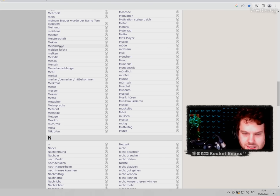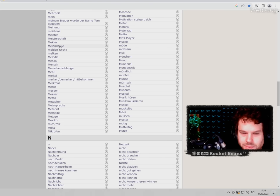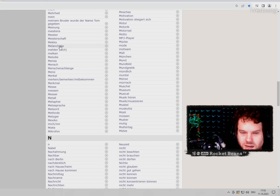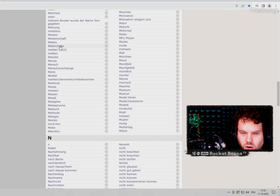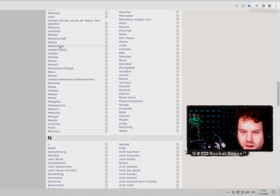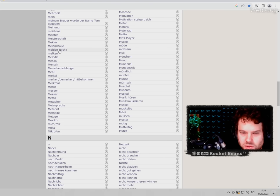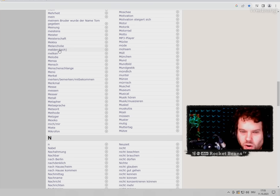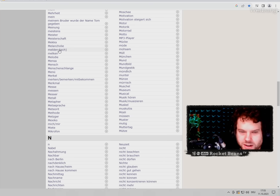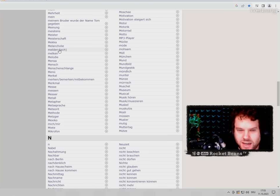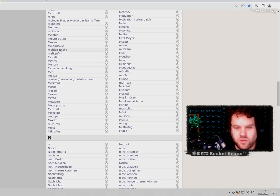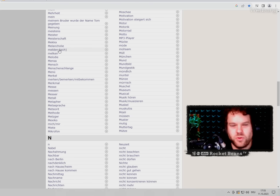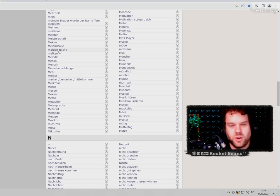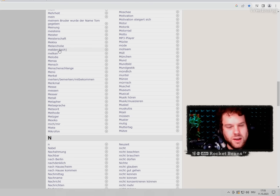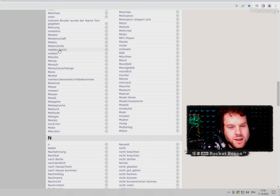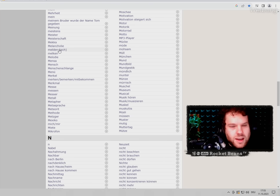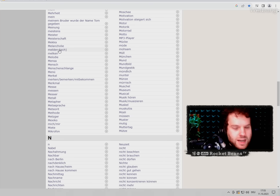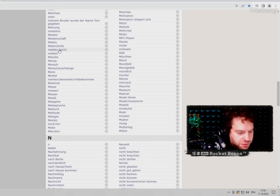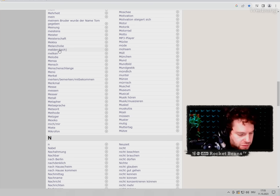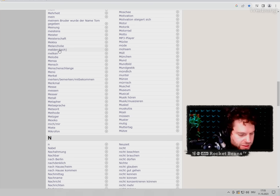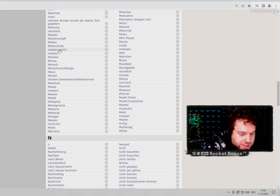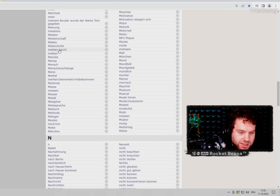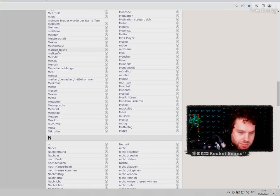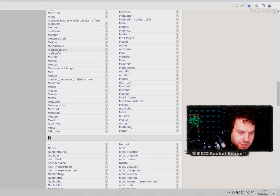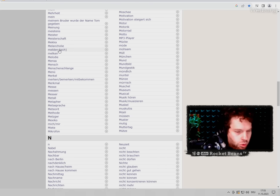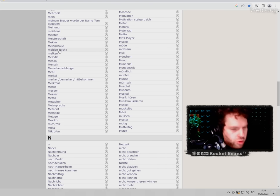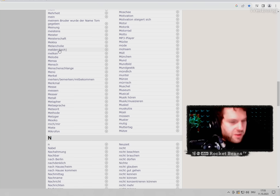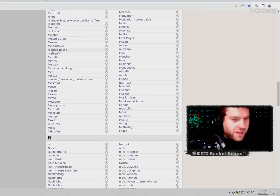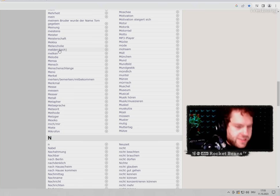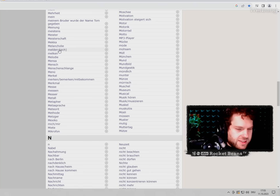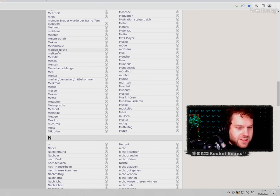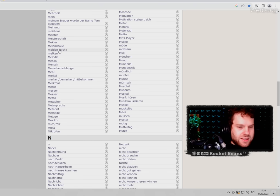Finde ich, kann man auch mal ein Wort einführen. Dafür, wenn man sich einer Melone überfressen hat.